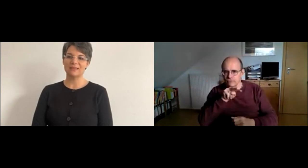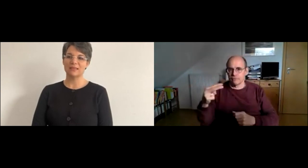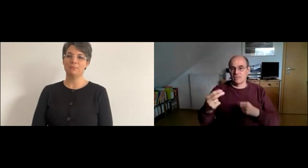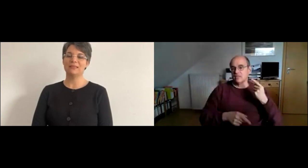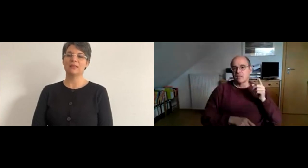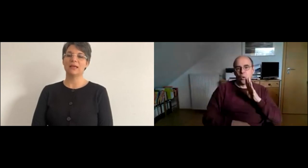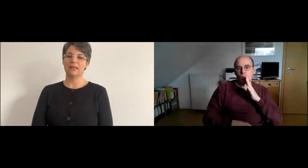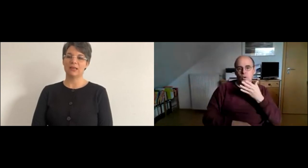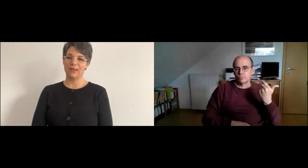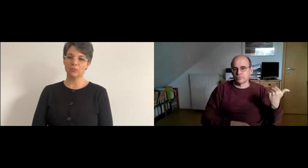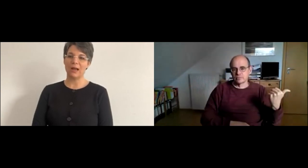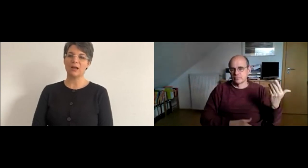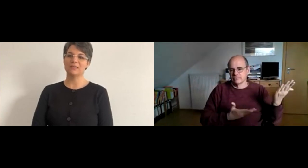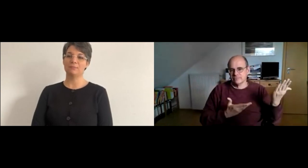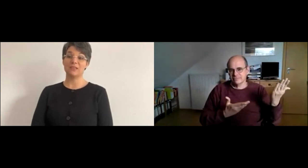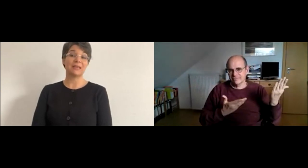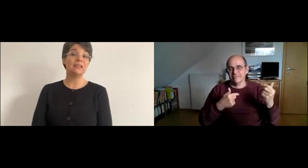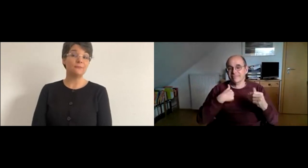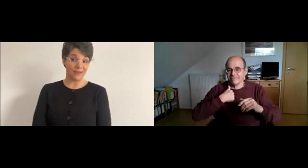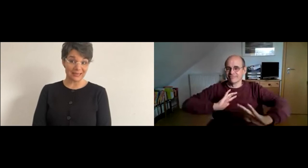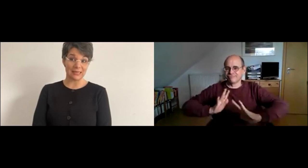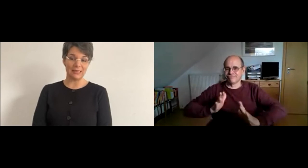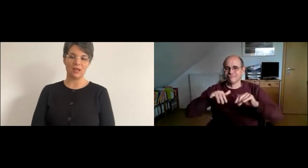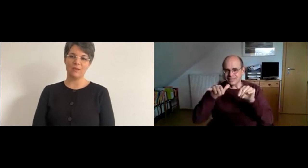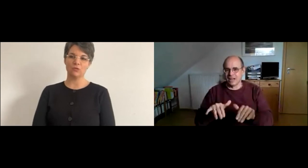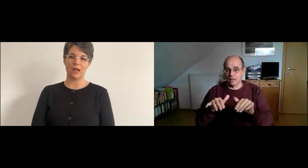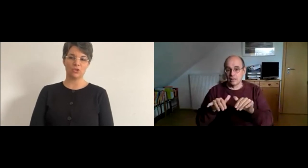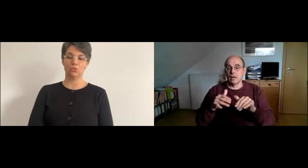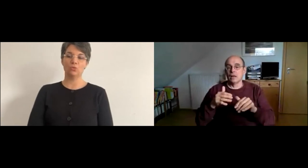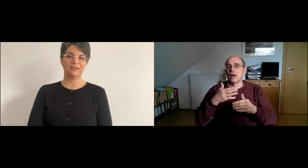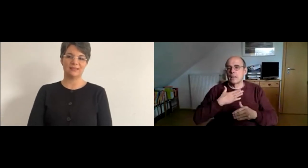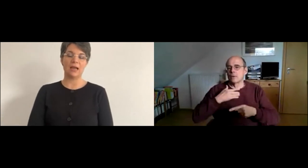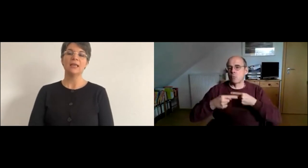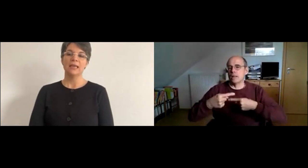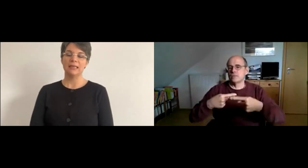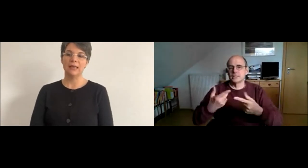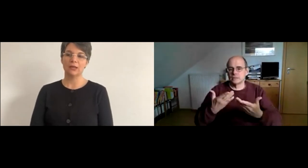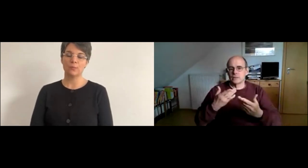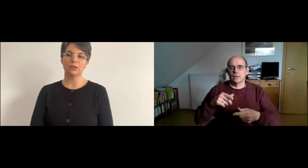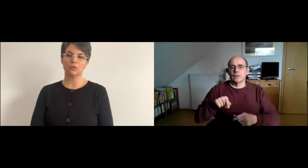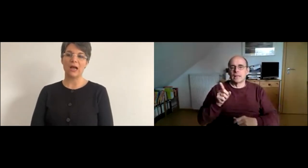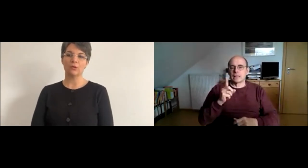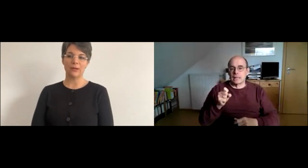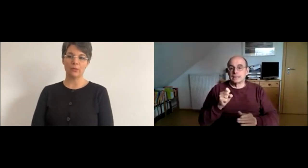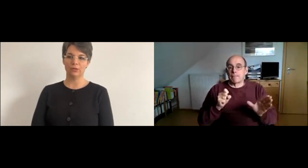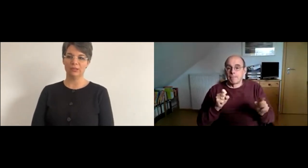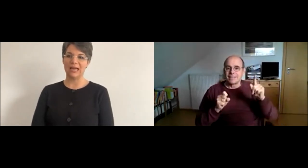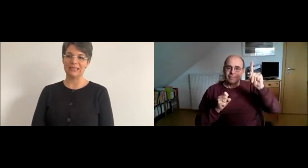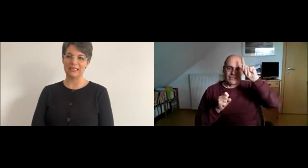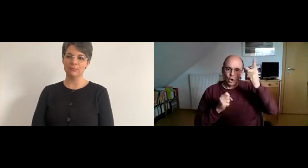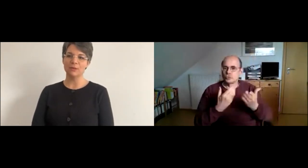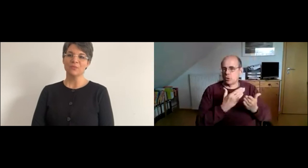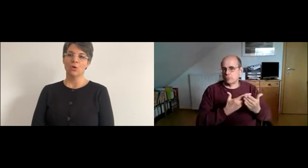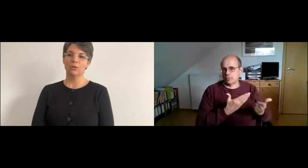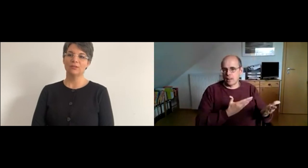immer was mit der Gebärdensprache, mit dem Perspektivwechsel in der Gebärdensprache zu tun, was es ja in der gesprochenen Sprache oder bei Hörenden gar